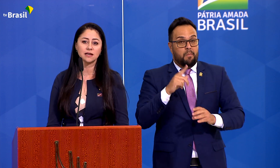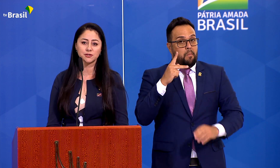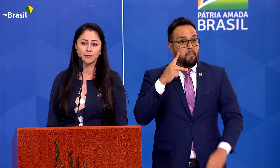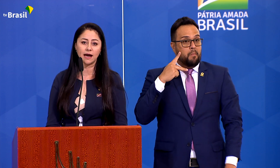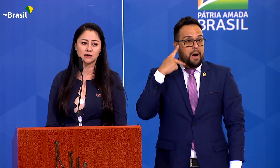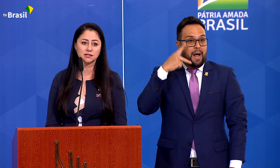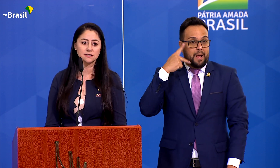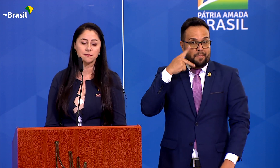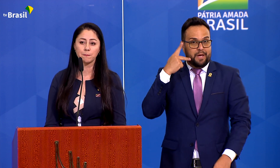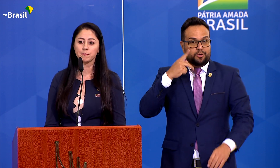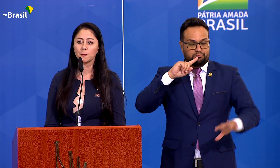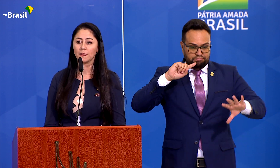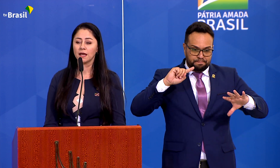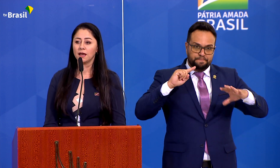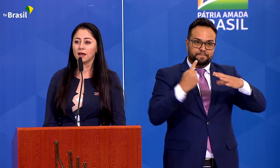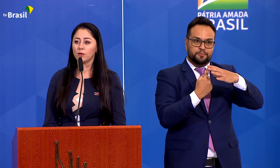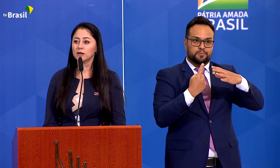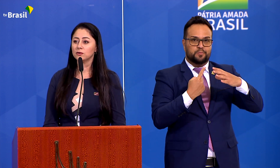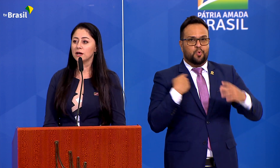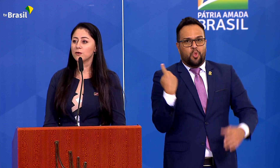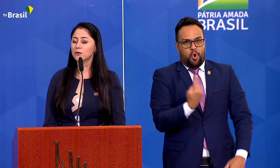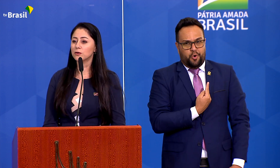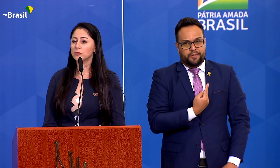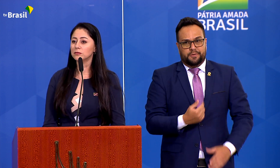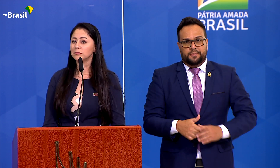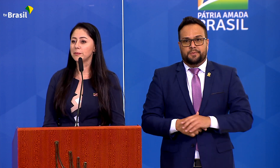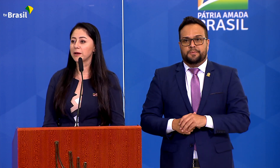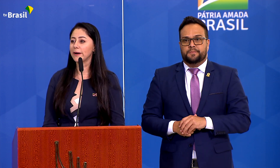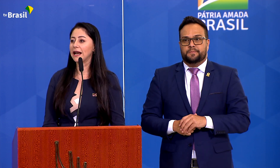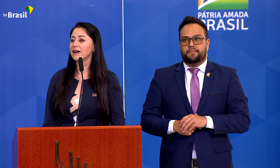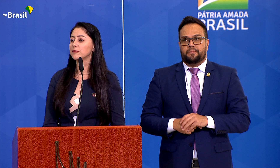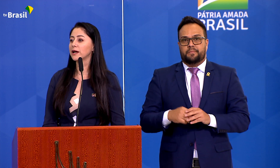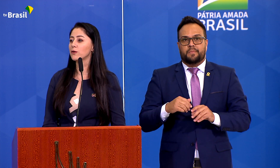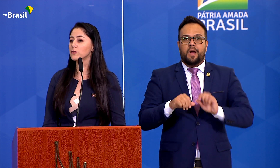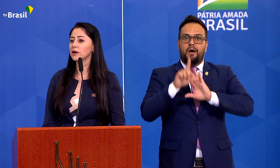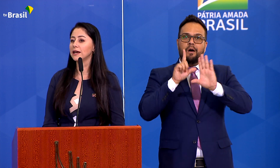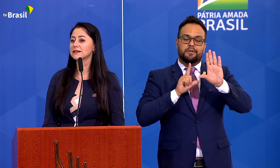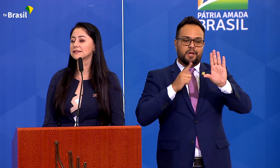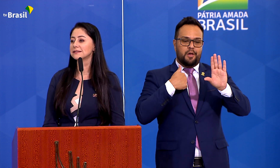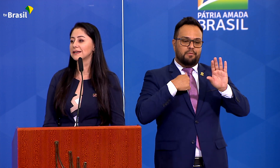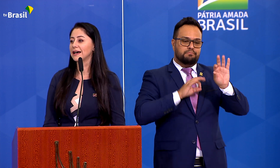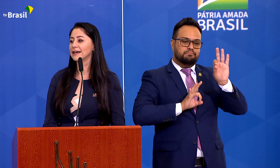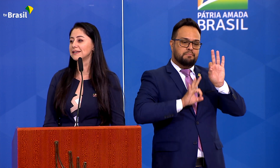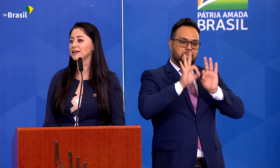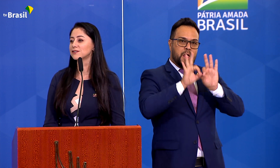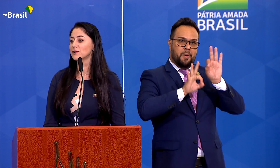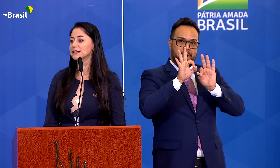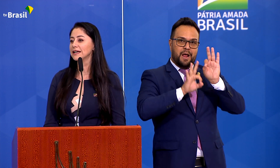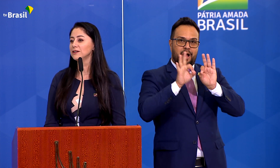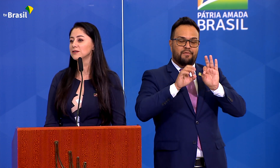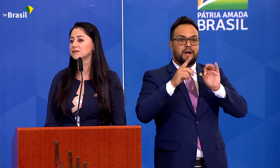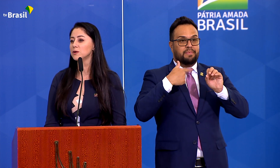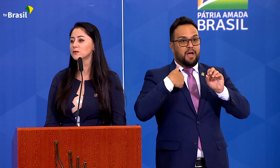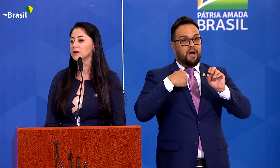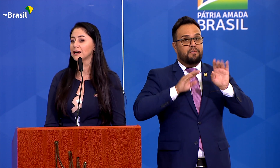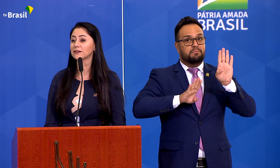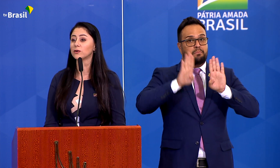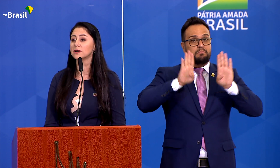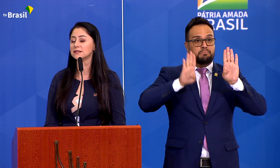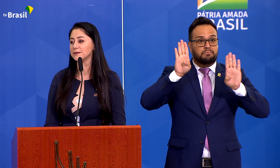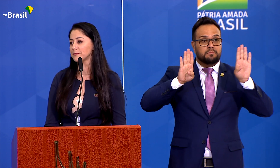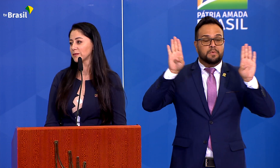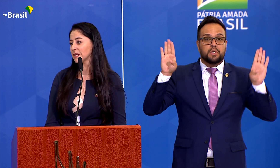da qual fazemos parte quando eu me preparava para concorrer às as eleições lá em